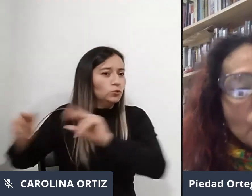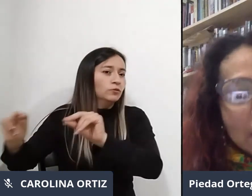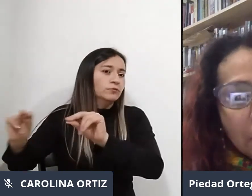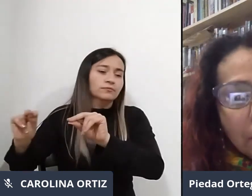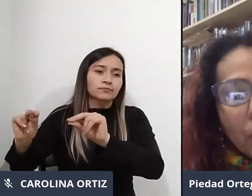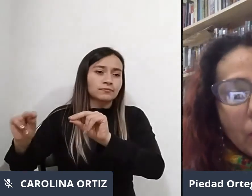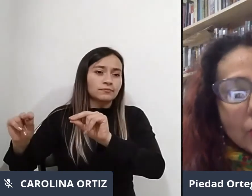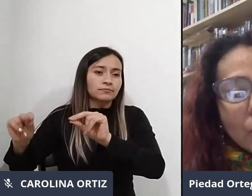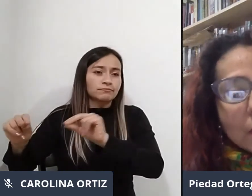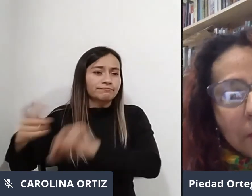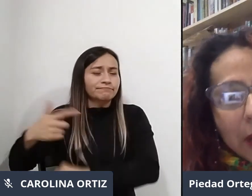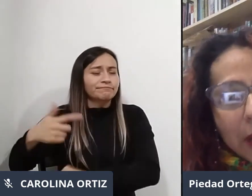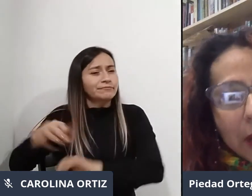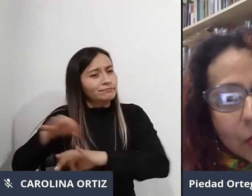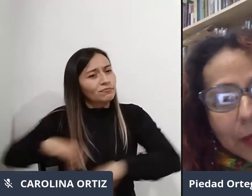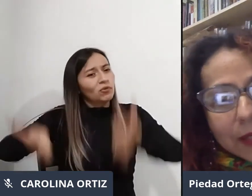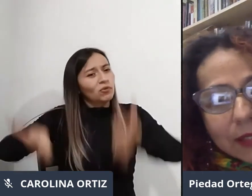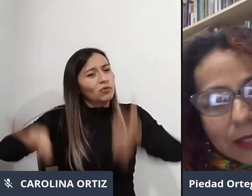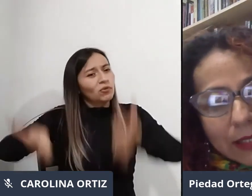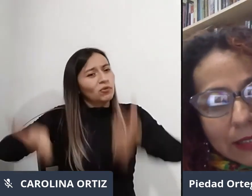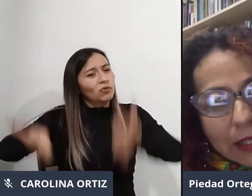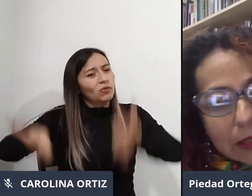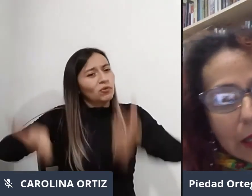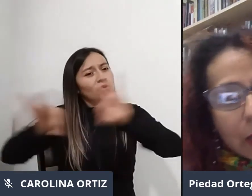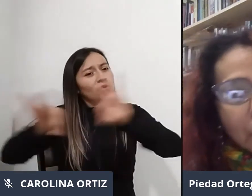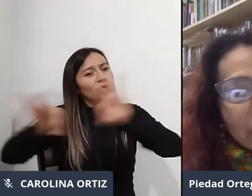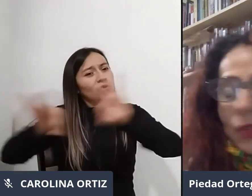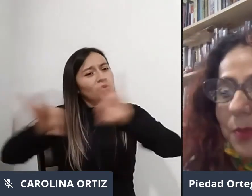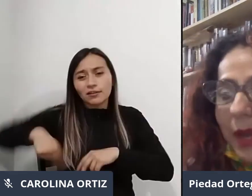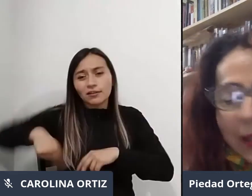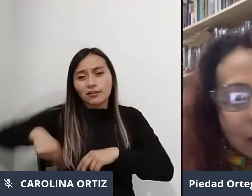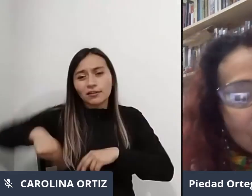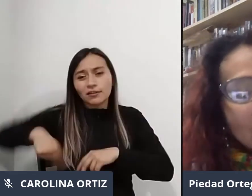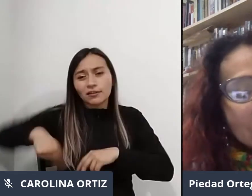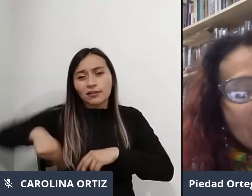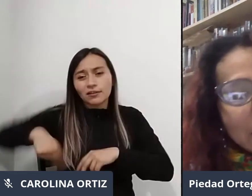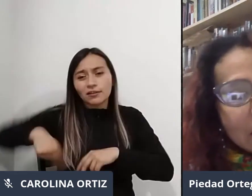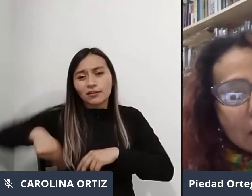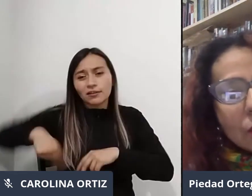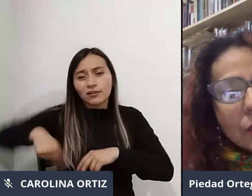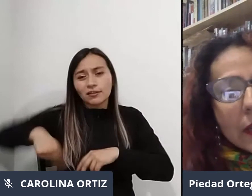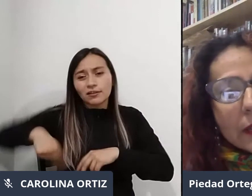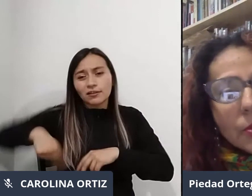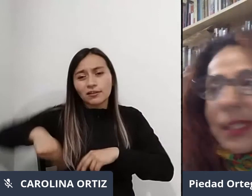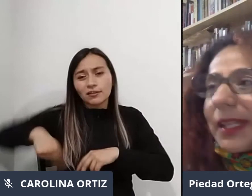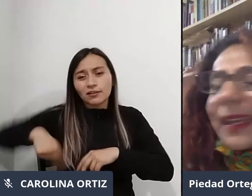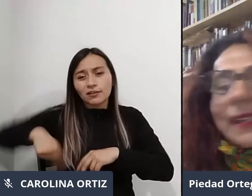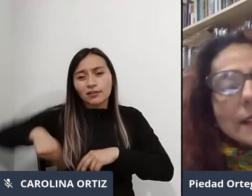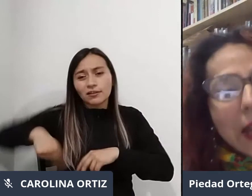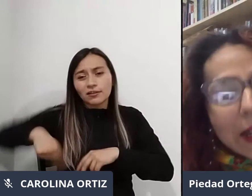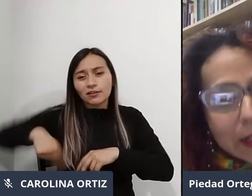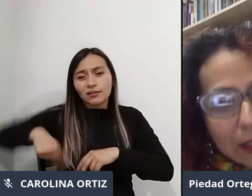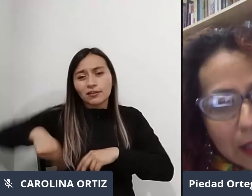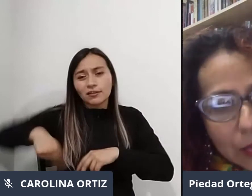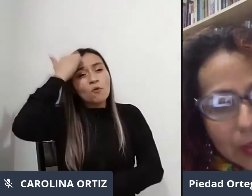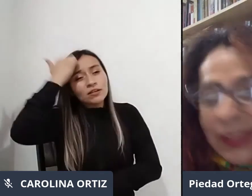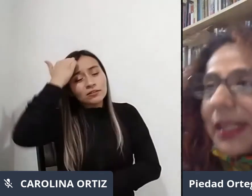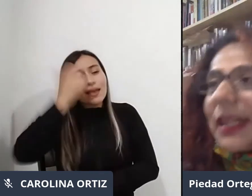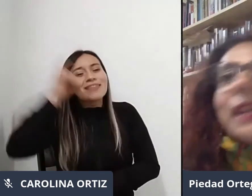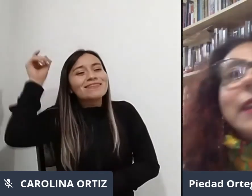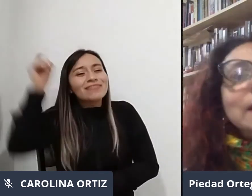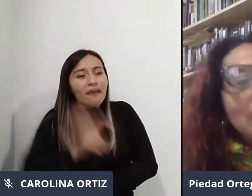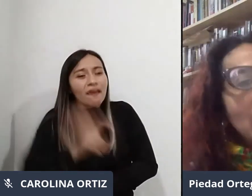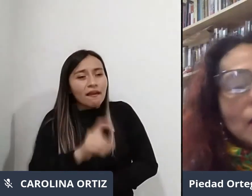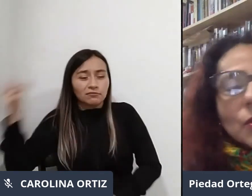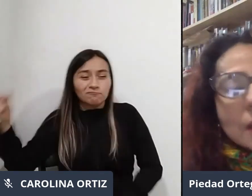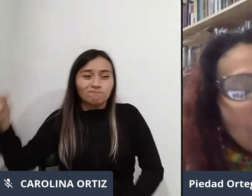su tiempo y su espacio de la presencialidad, porque los maestros, las maestras y los directivos tienen que estar en el aula, tienen